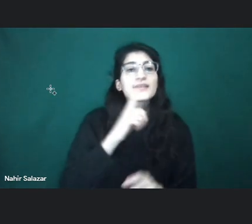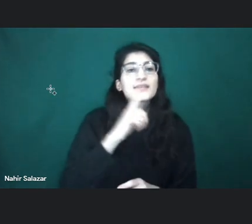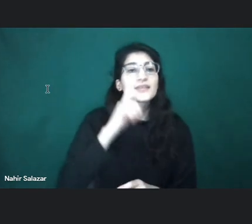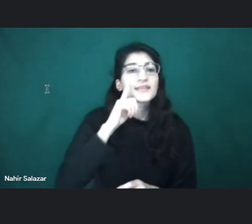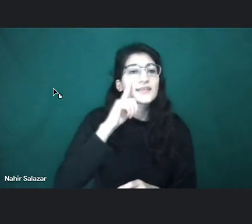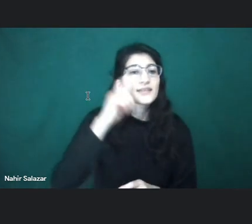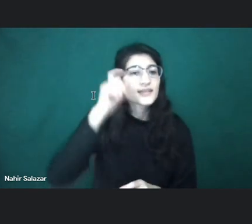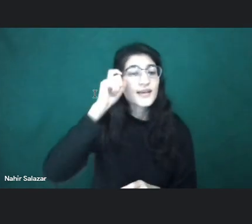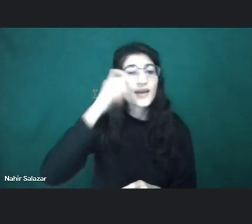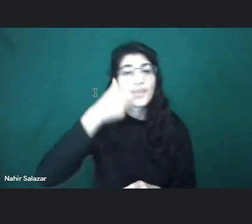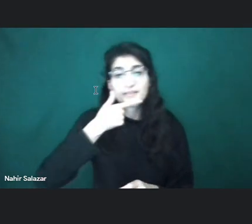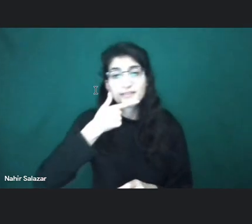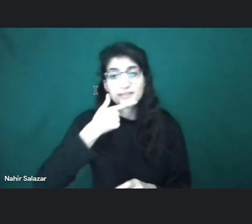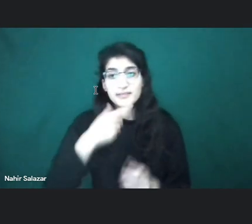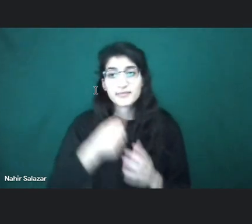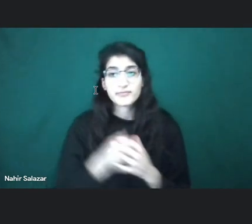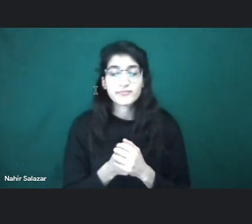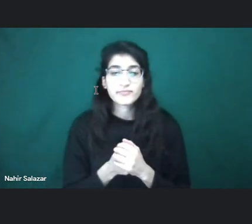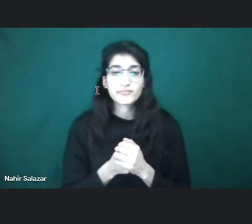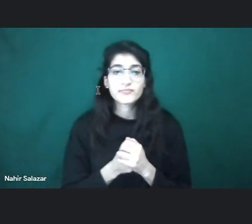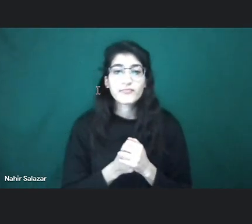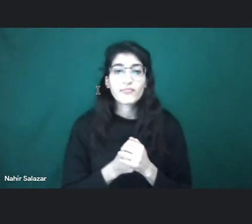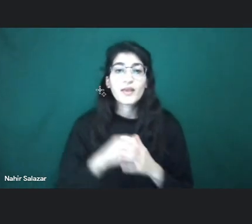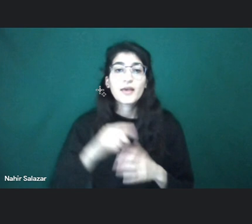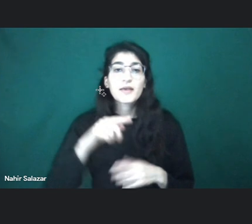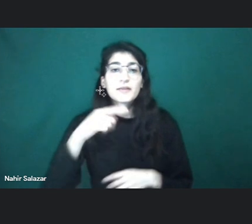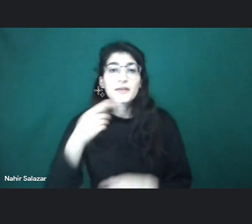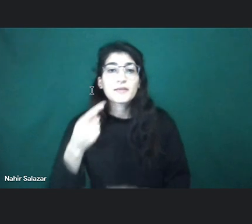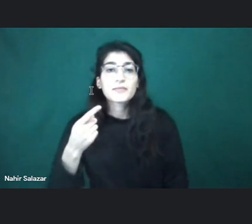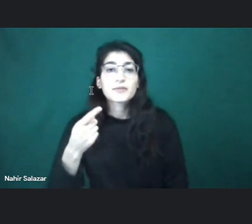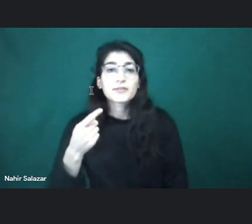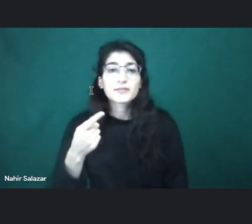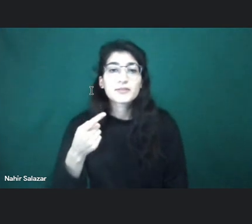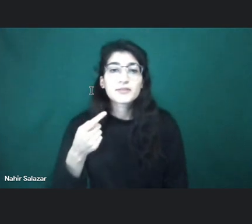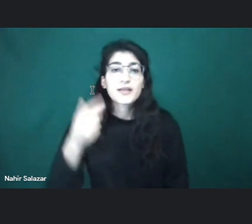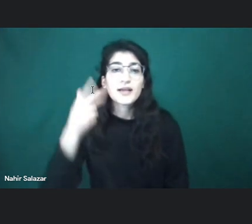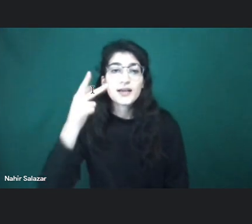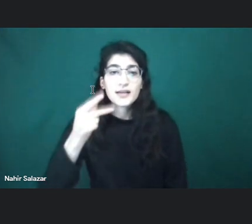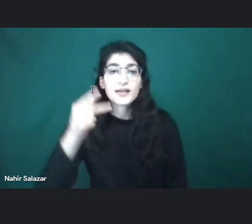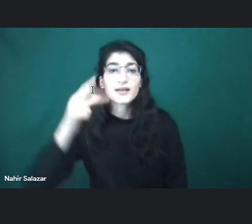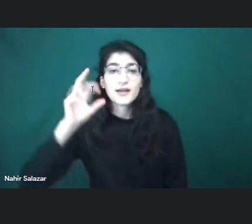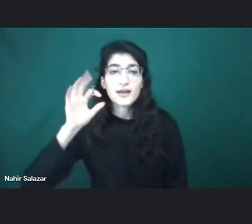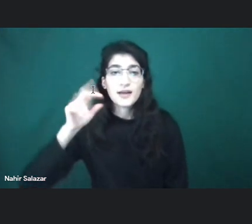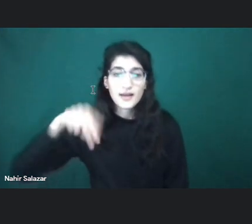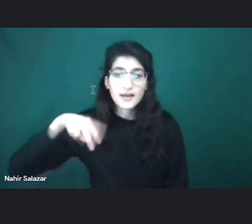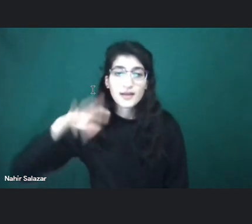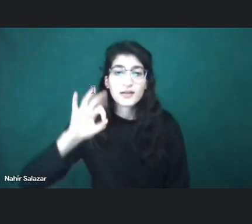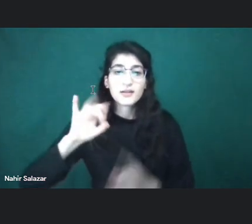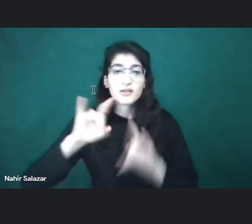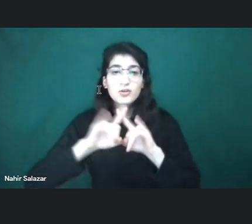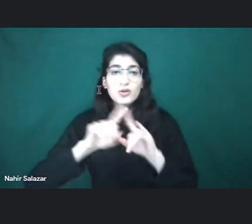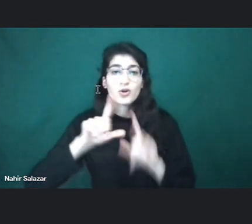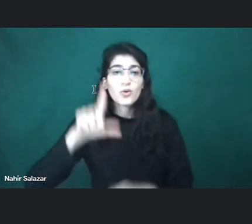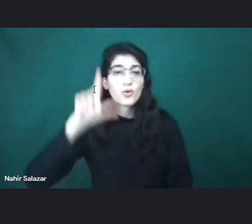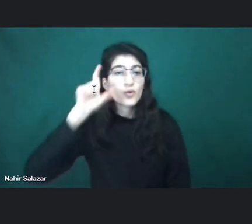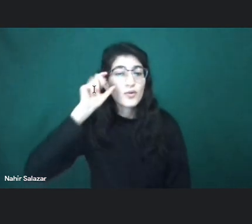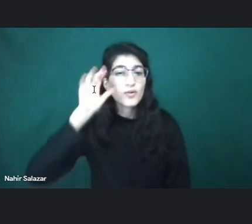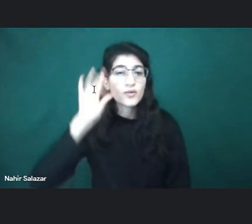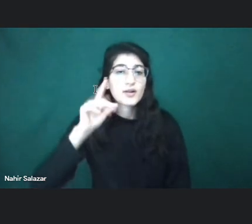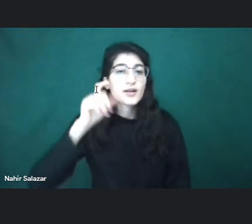la duda que tenía, profe, porque, claro, knowledge es una palabra compuesta. Claro. Y en este caso